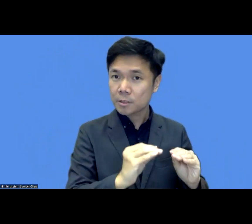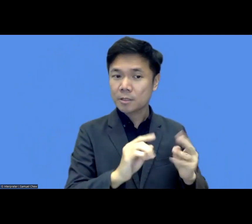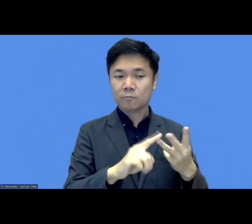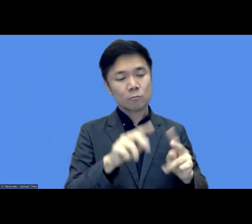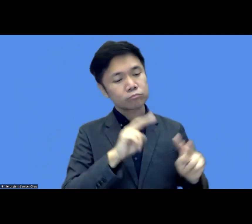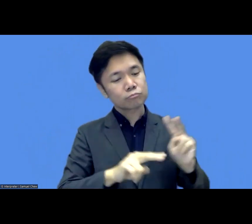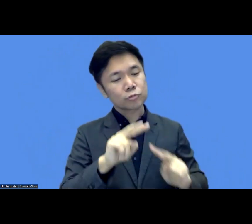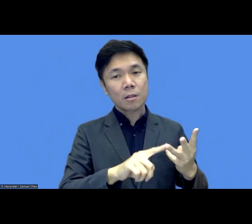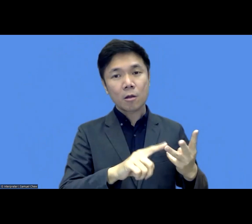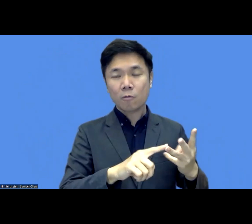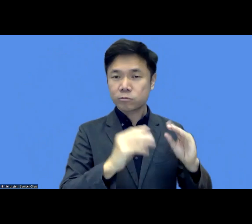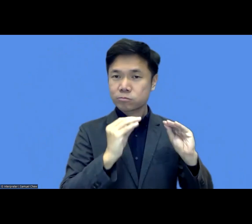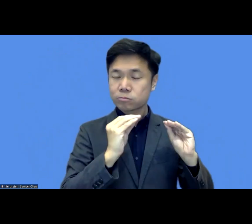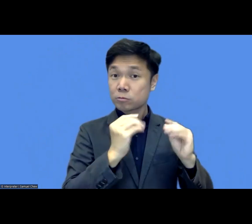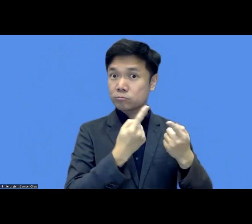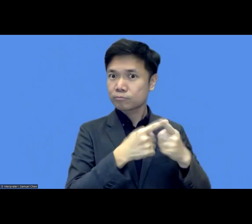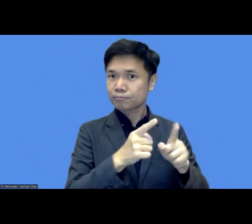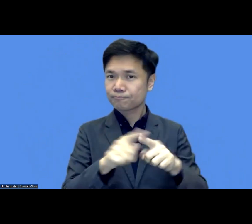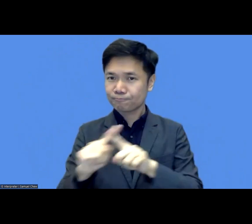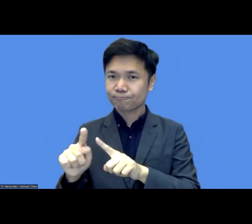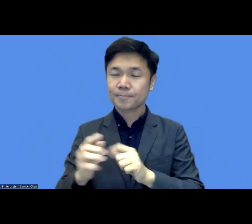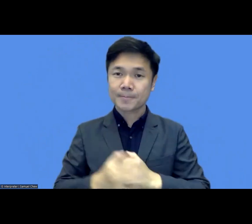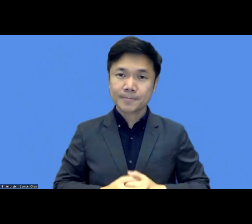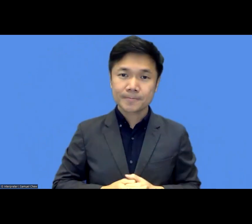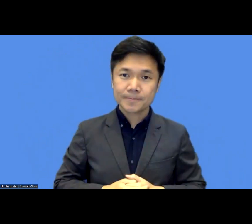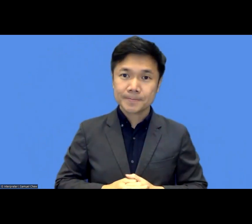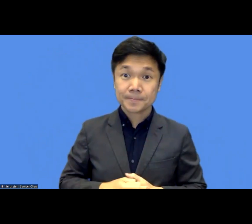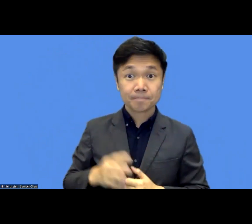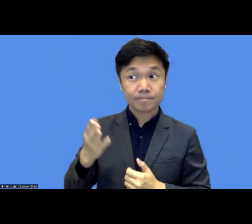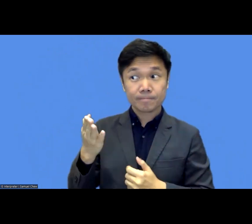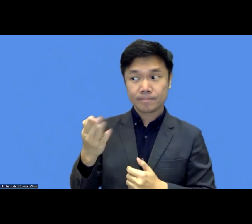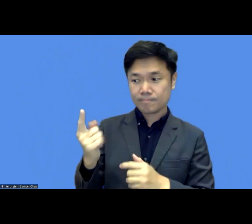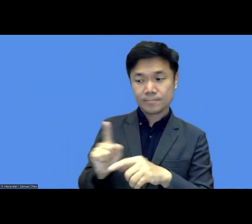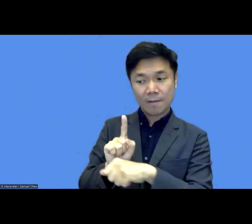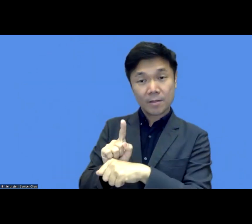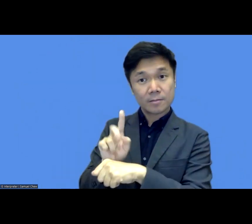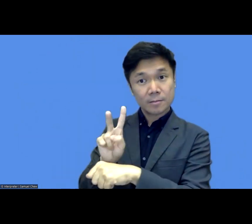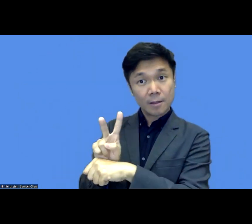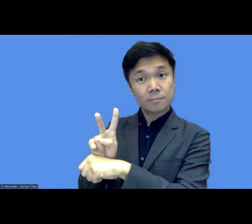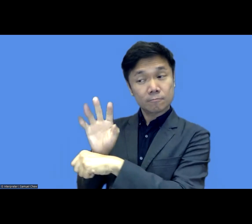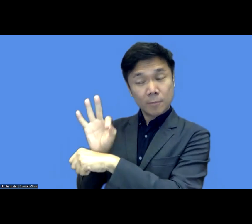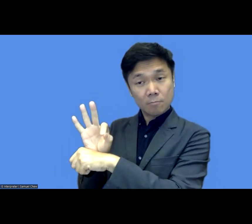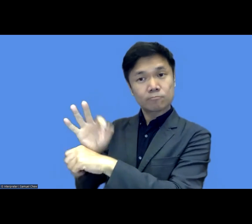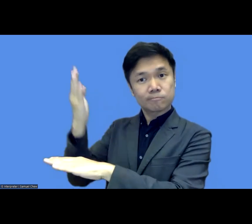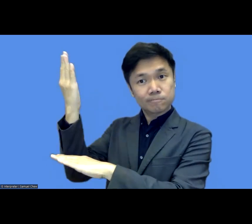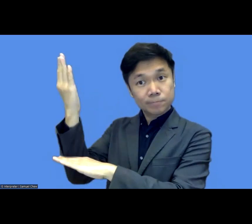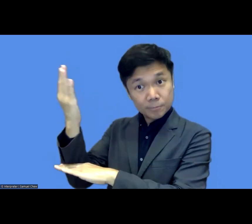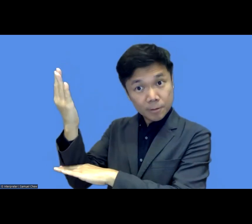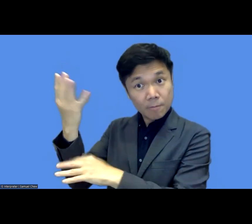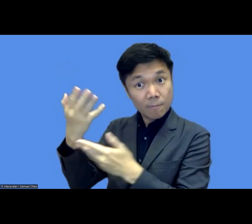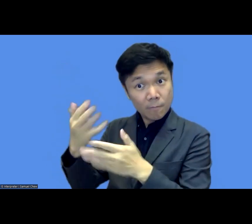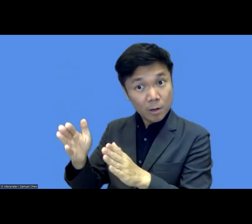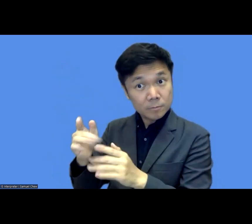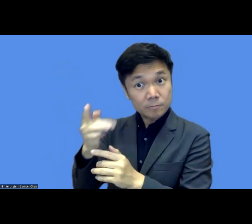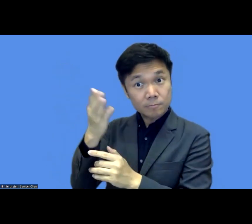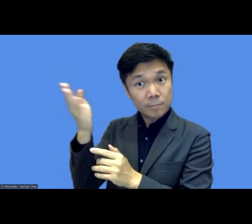entrenamientos, asesores, etc. Luego, muchos panelistas ya lo han dicho, pero muchos estados están interesados en